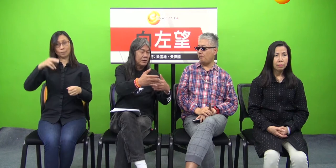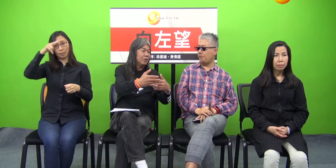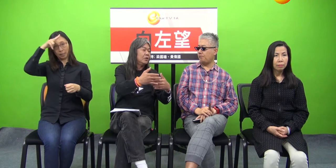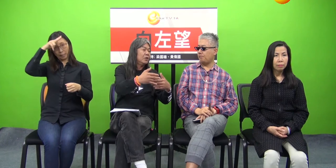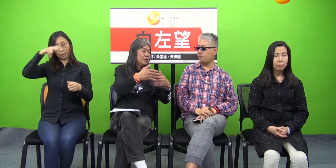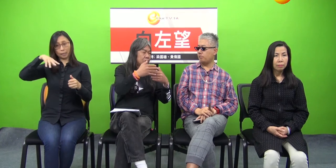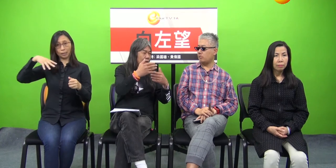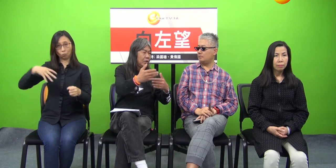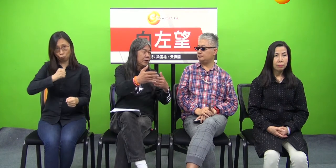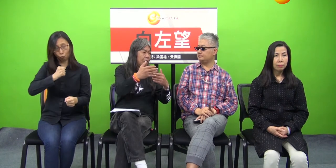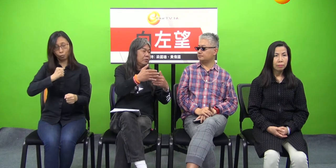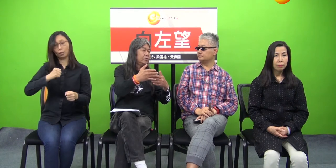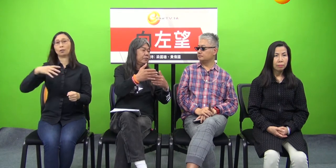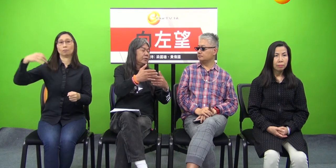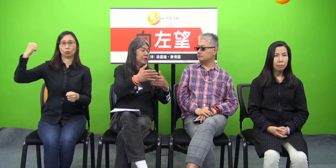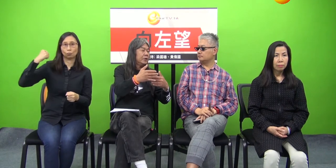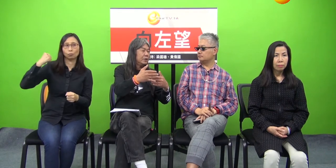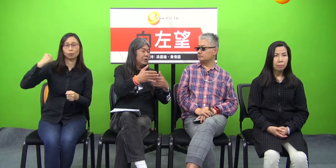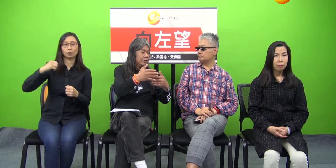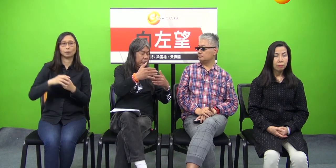遵守所有。